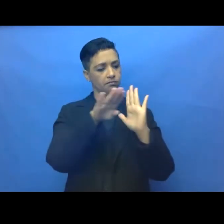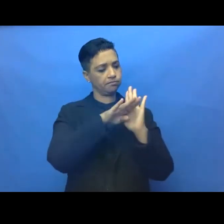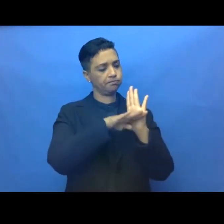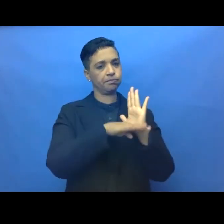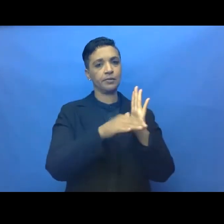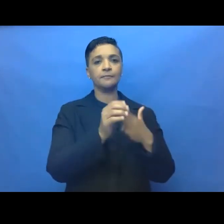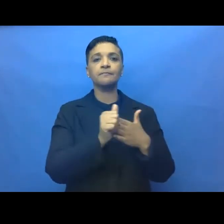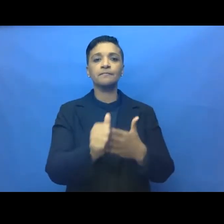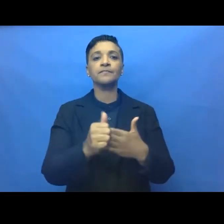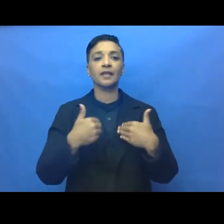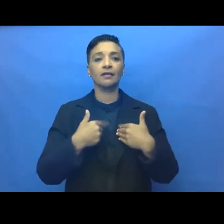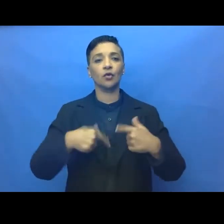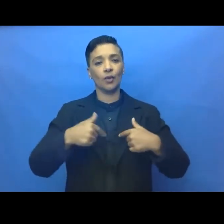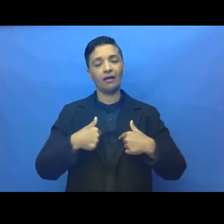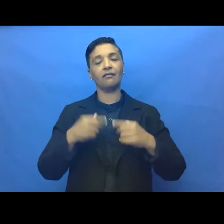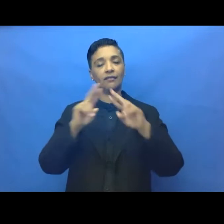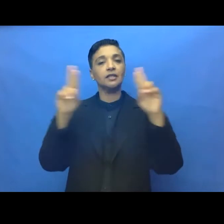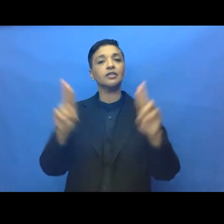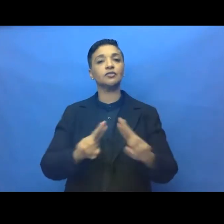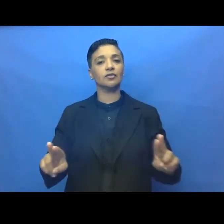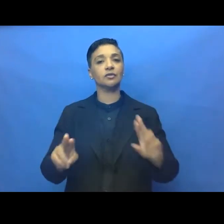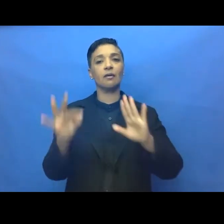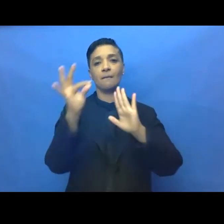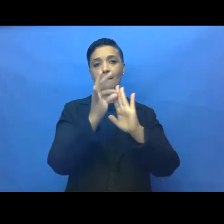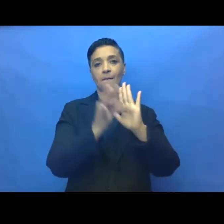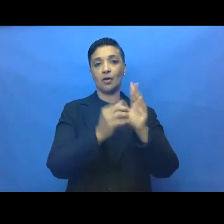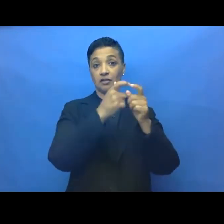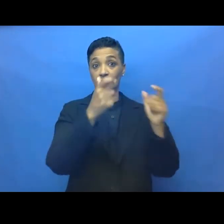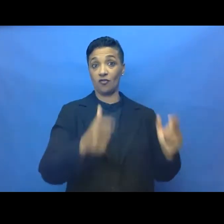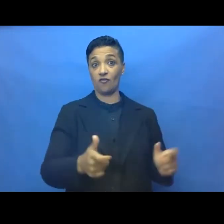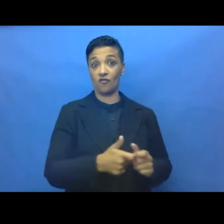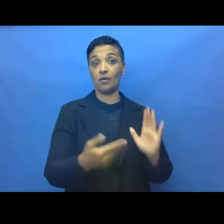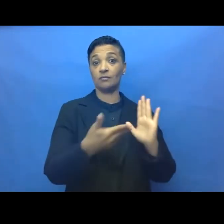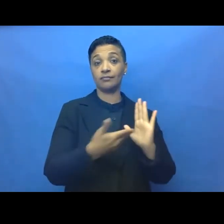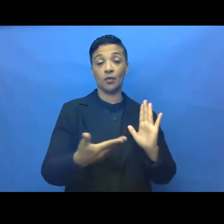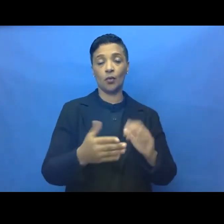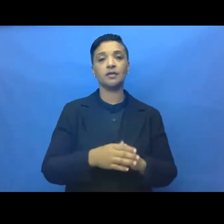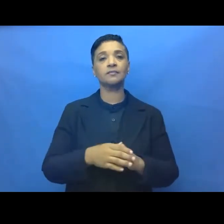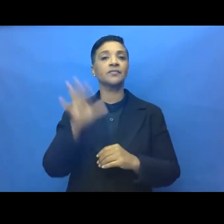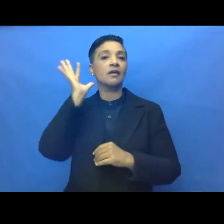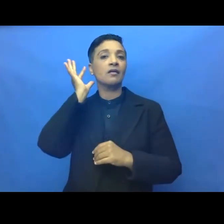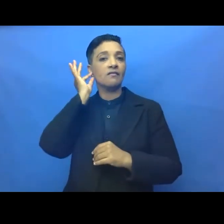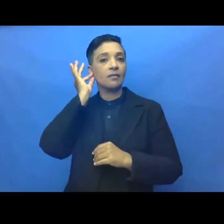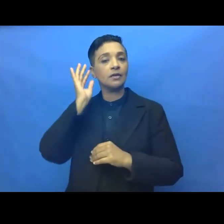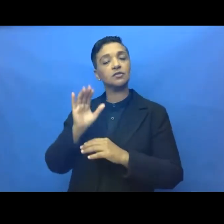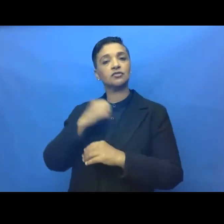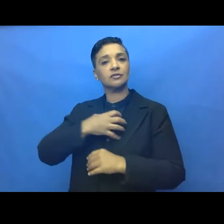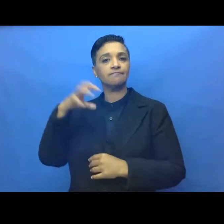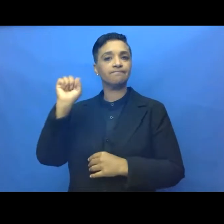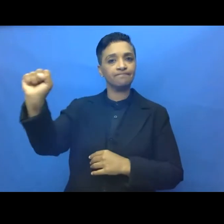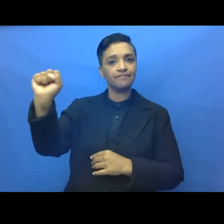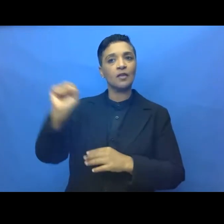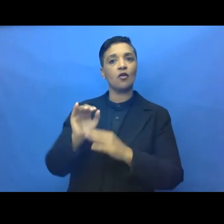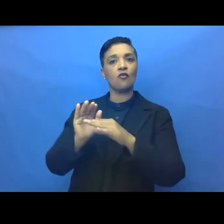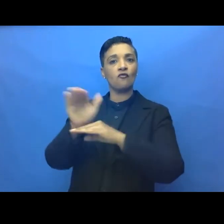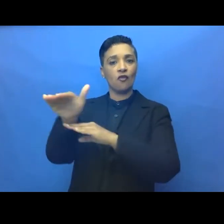de la nature d'ici 2030. La promotion d'une action climatique inclusive et féministe est au cœur de ce travail,